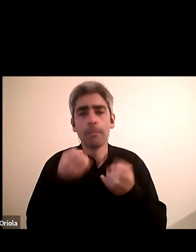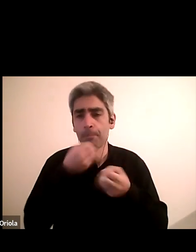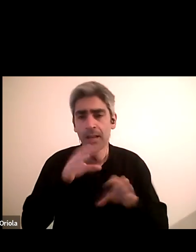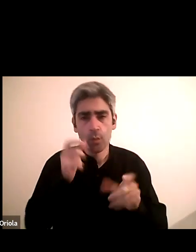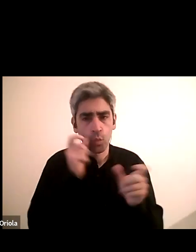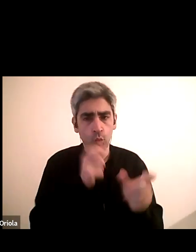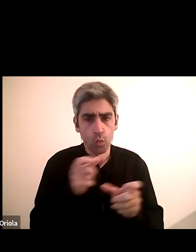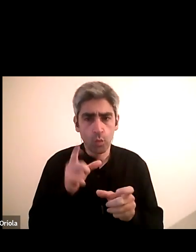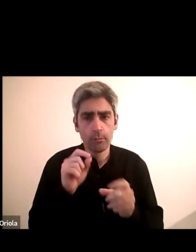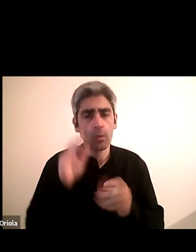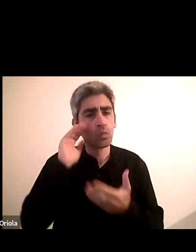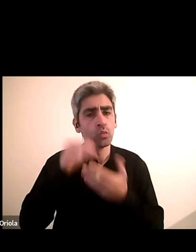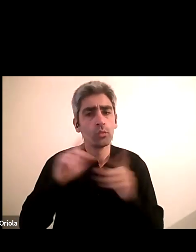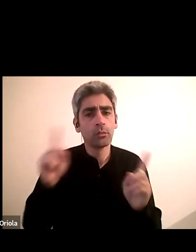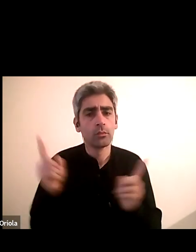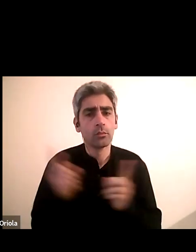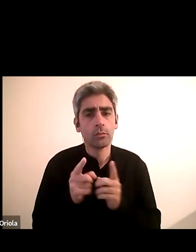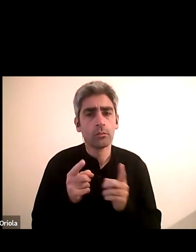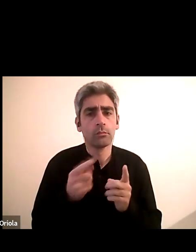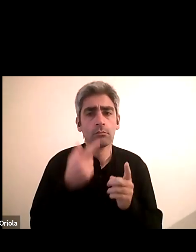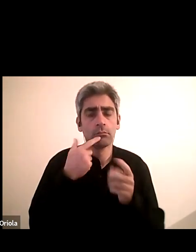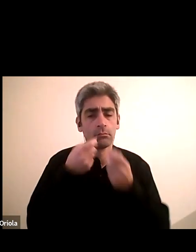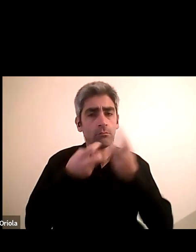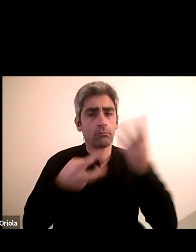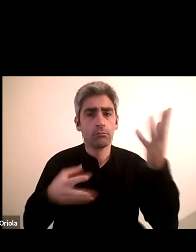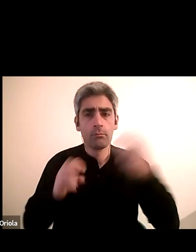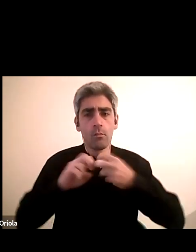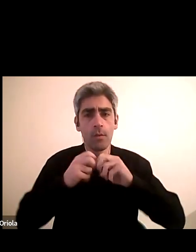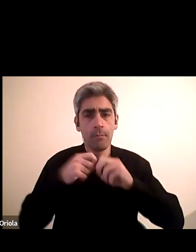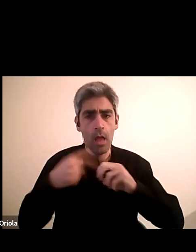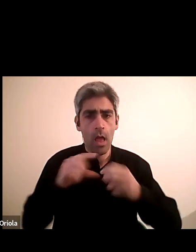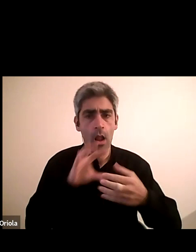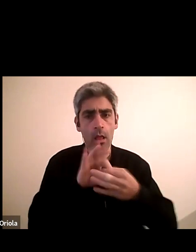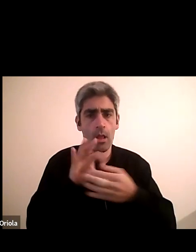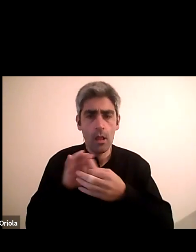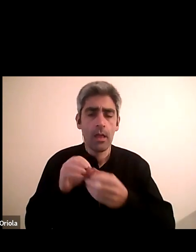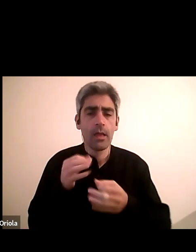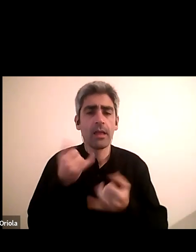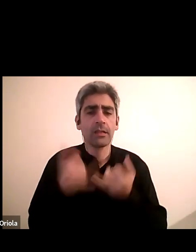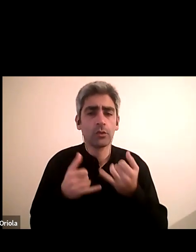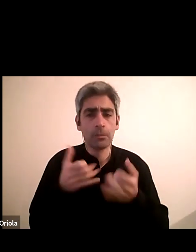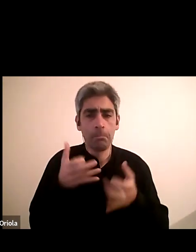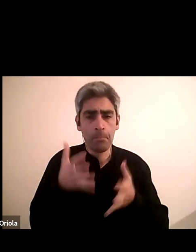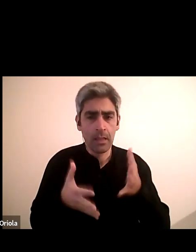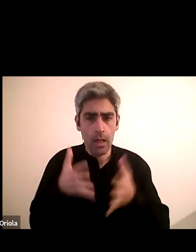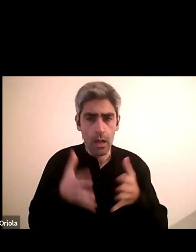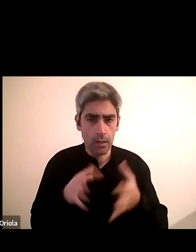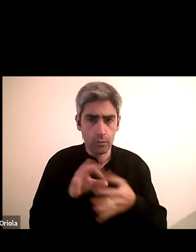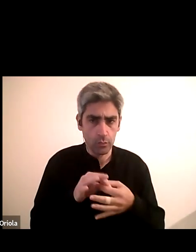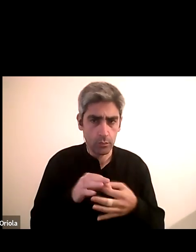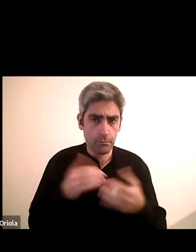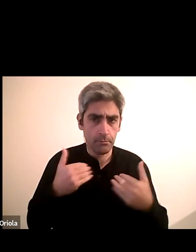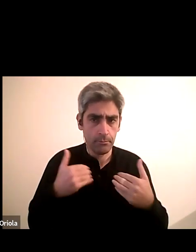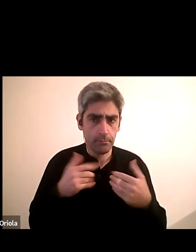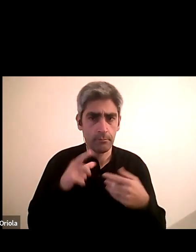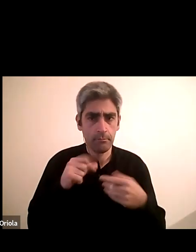conclusão e em suma, temos quanto a isto problemas associados aos riscos mecânicos com os robôs, aos riscos